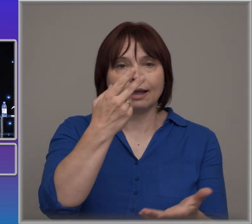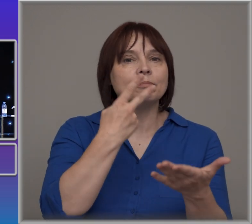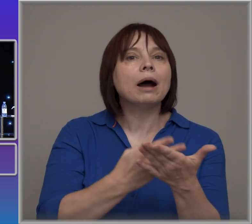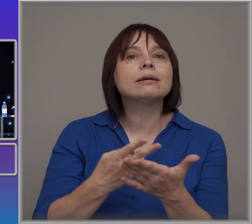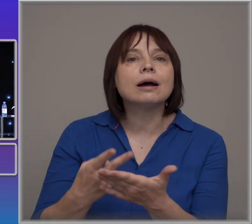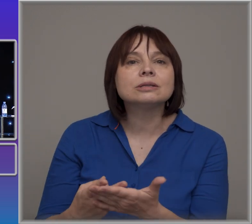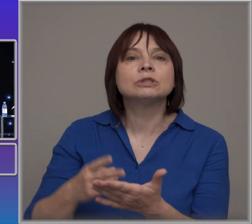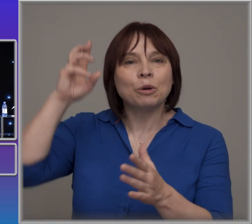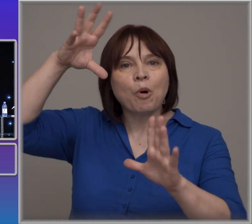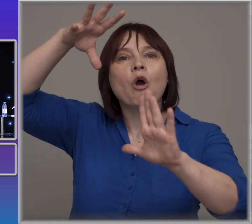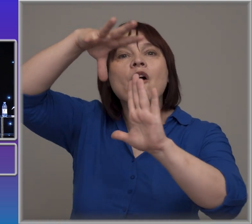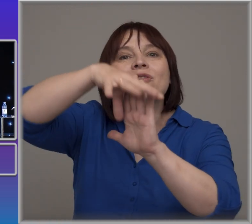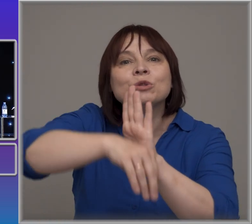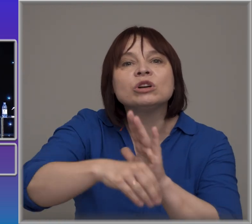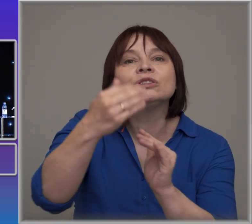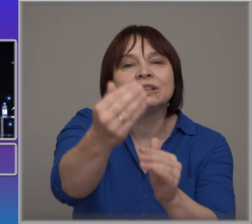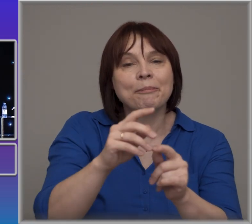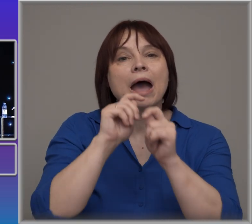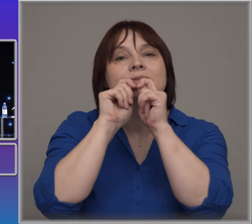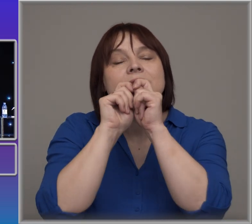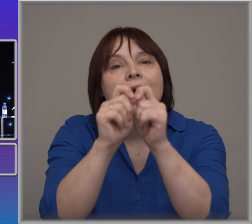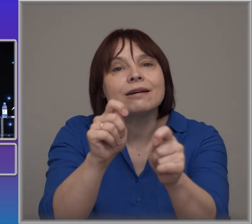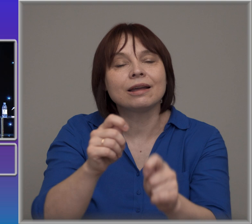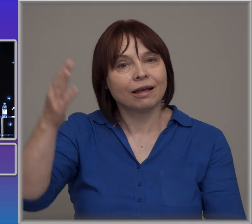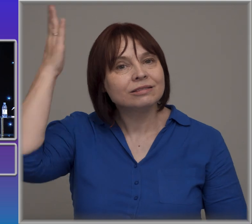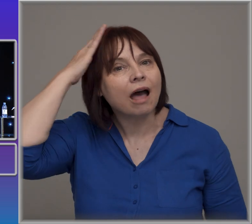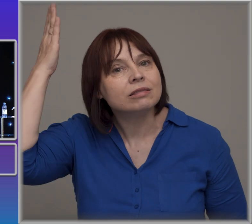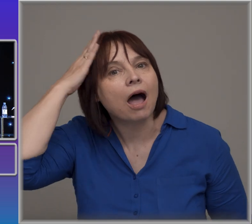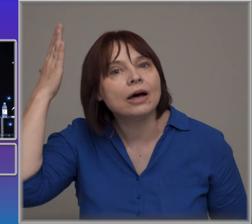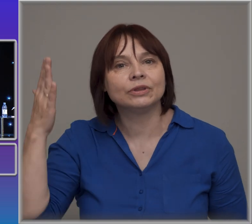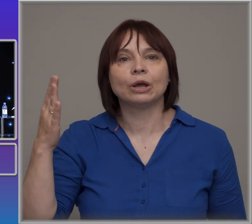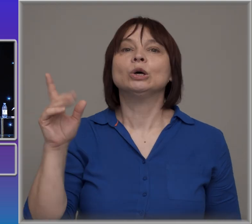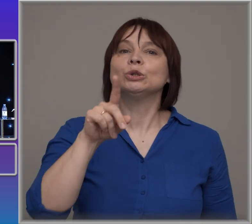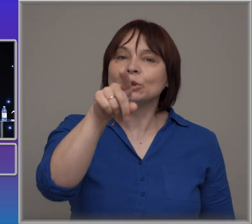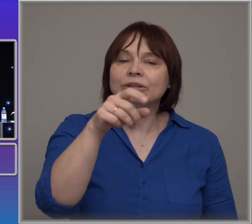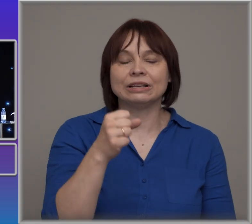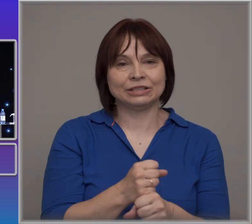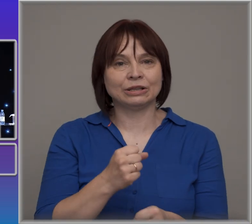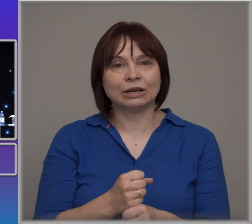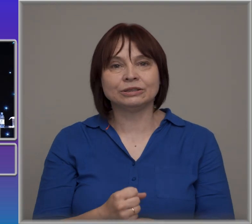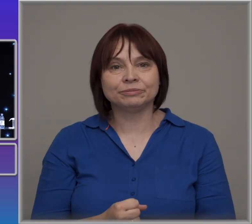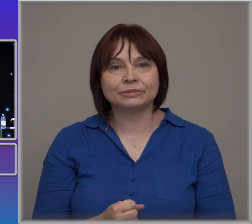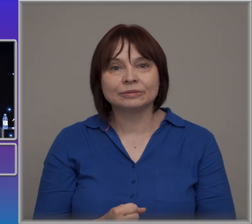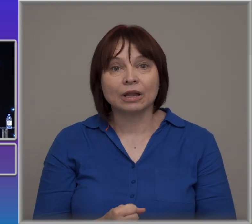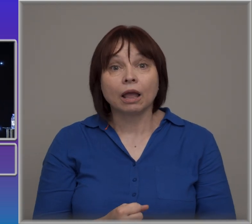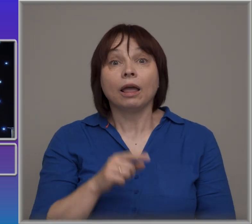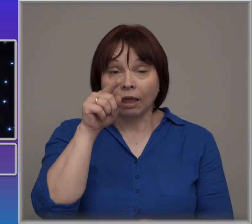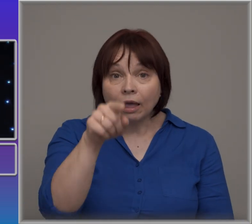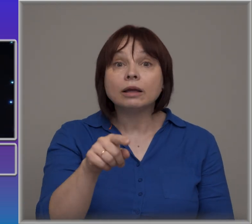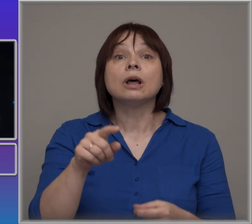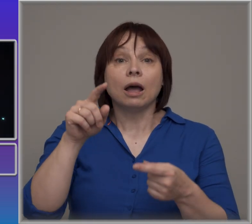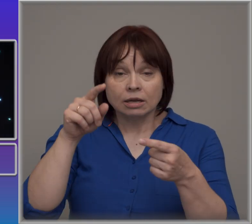себя в 21 глаголе, как тот, кто служит и трудится. И когда мы видим первого человека, которого Бог